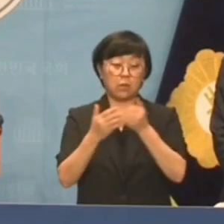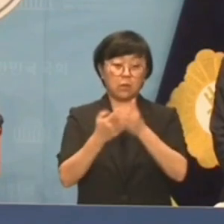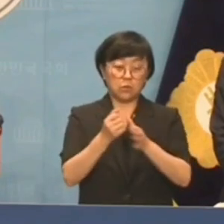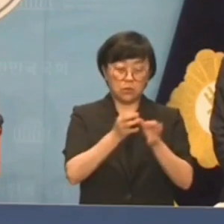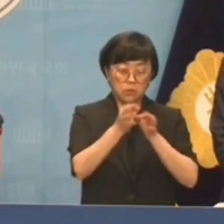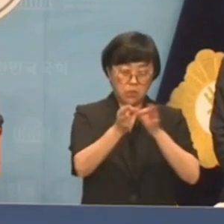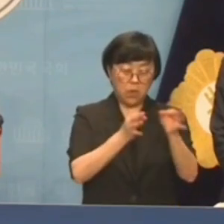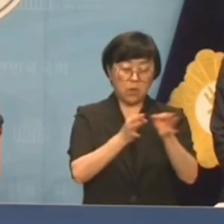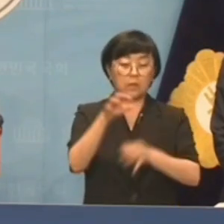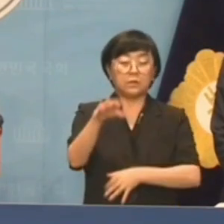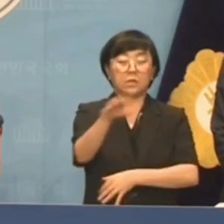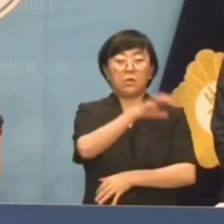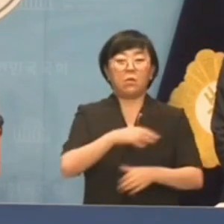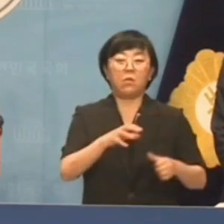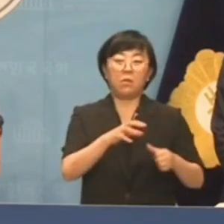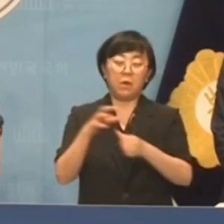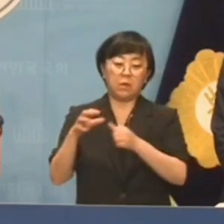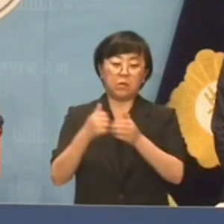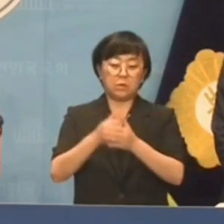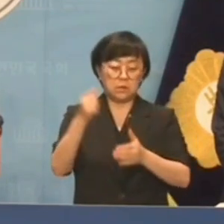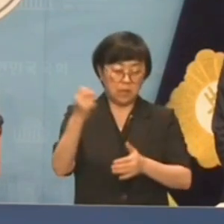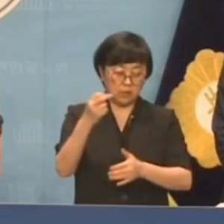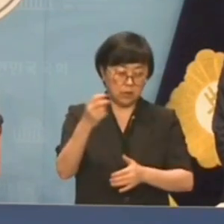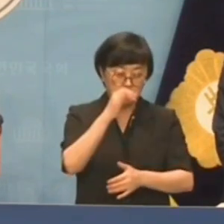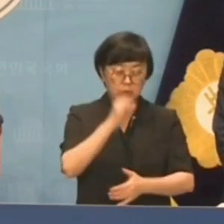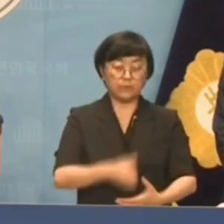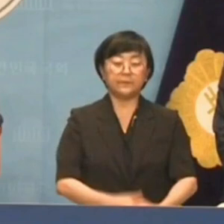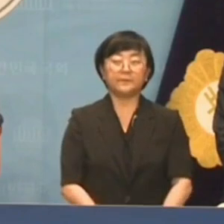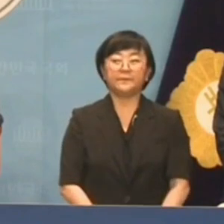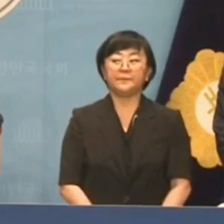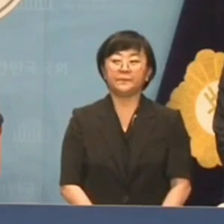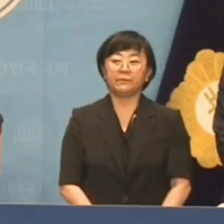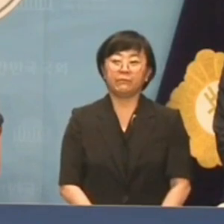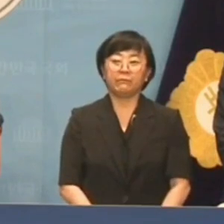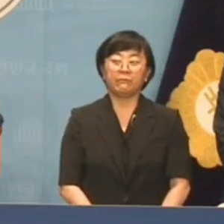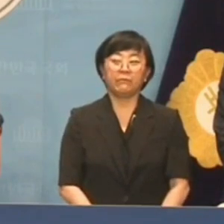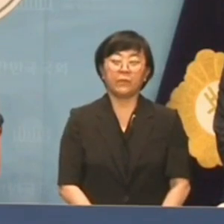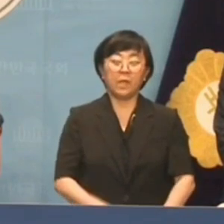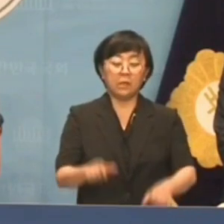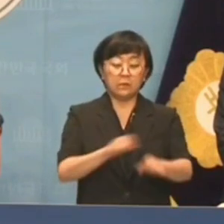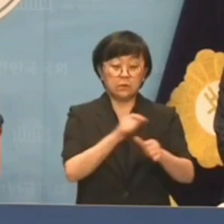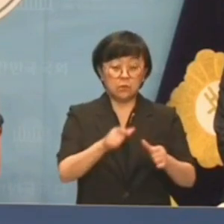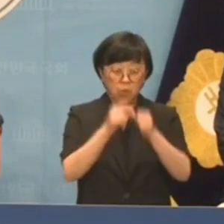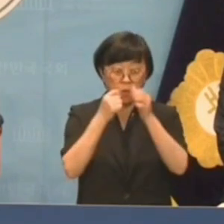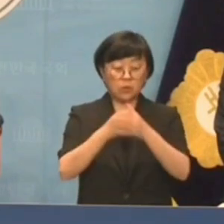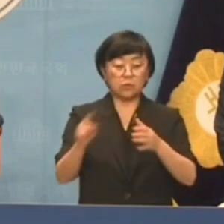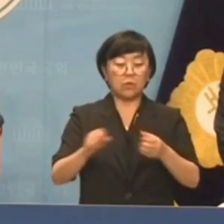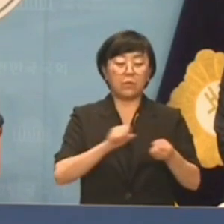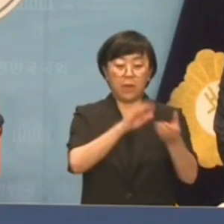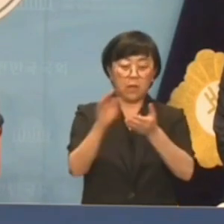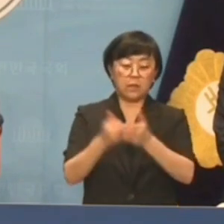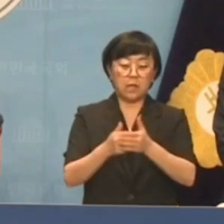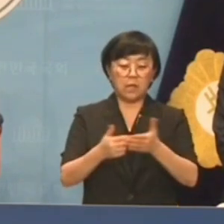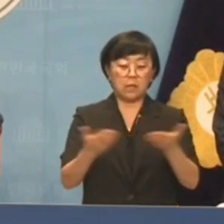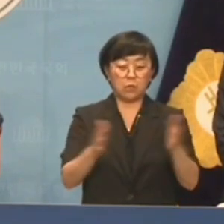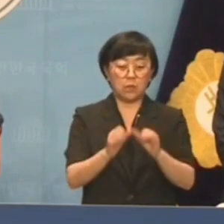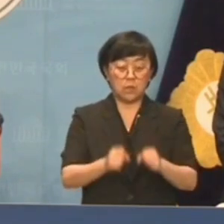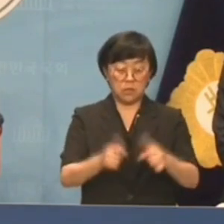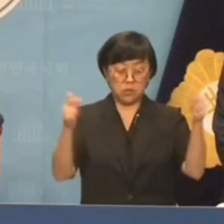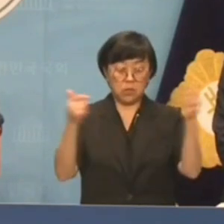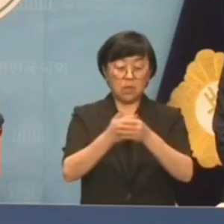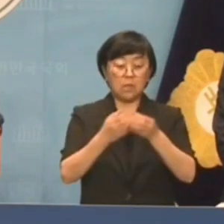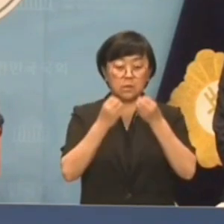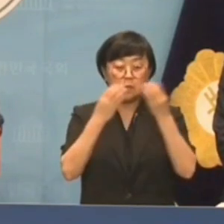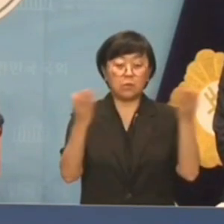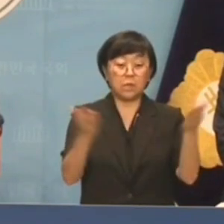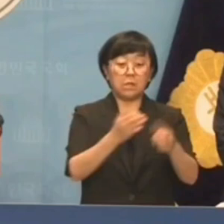작은 사업장에서도 그 활용 빈도가 매우 높아지고 있습니다. 한국에서 특수고용과 플랫폼 노동이 증가하게 된 이유는